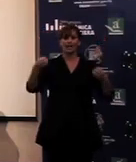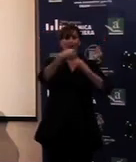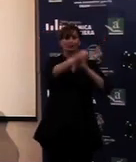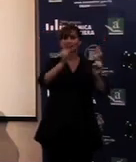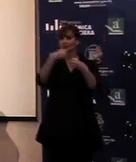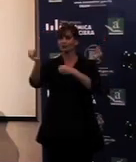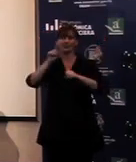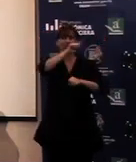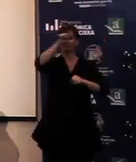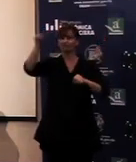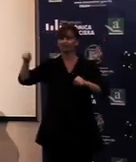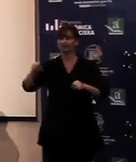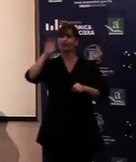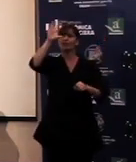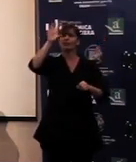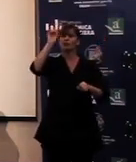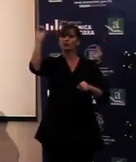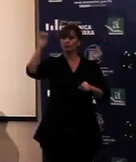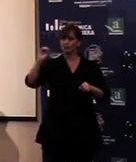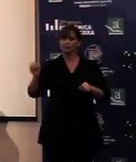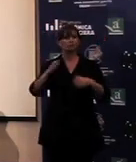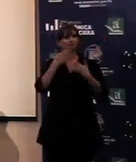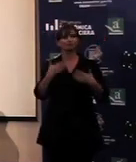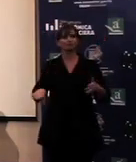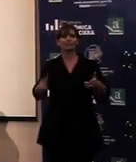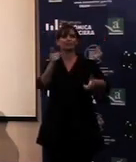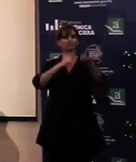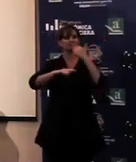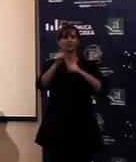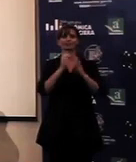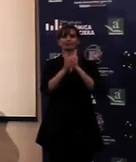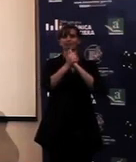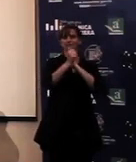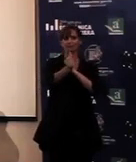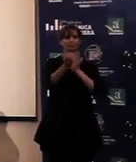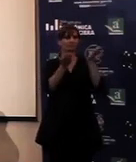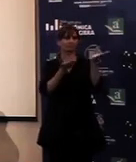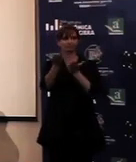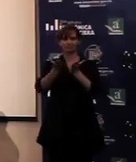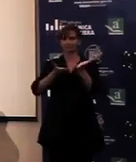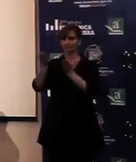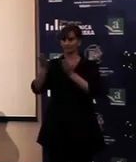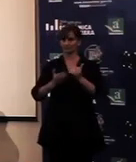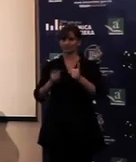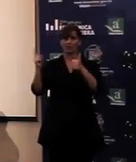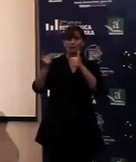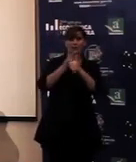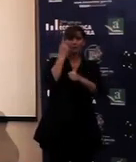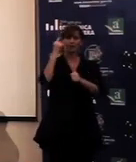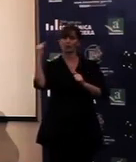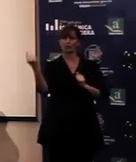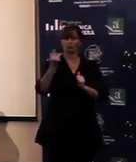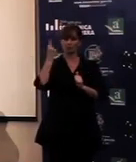habilitadas con personal capacitado en lengua de seña. Nosotros somos la primera y única institución ahora